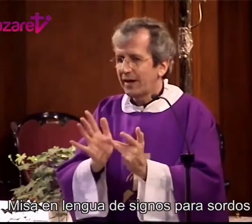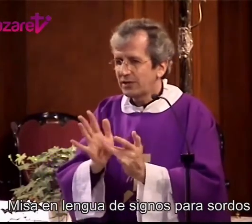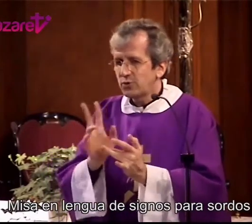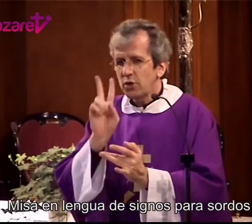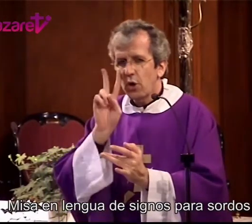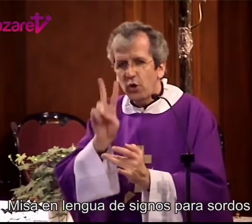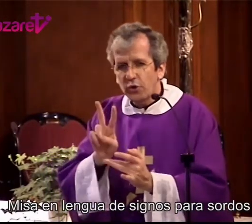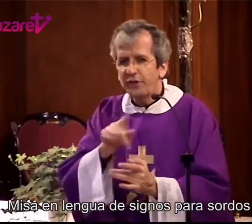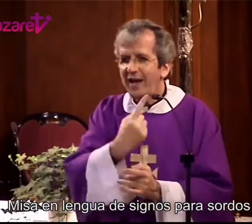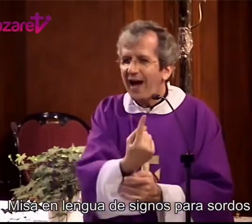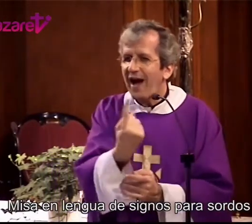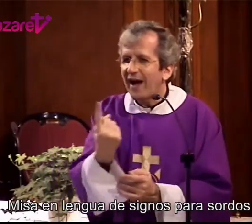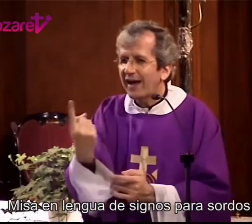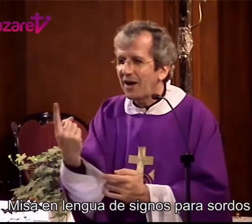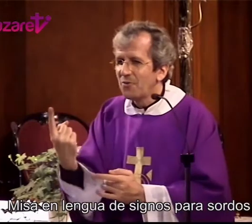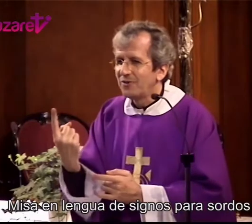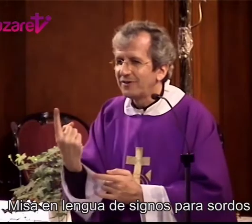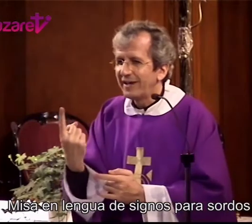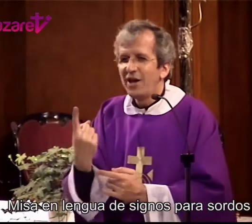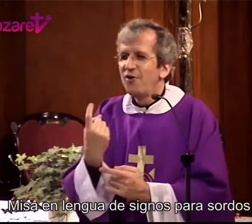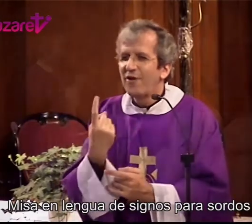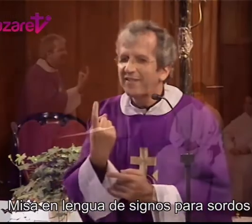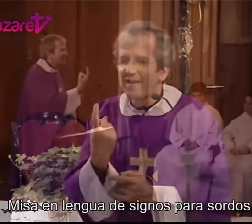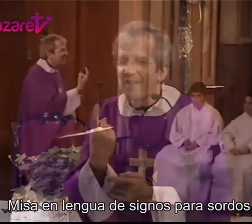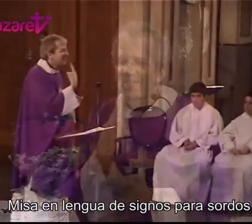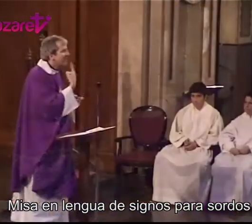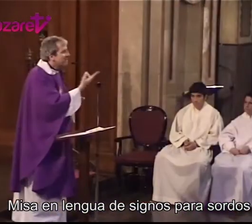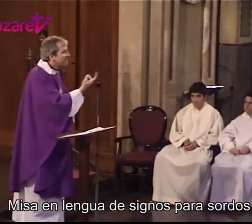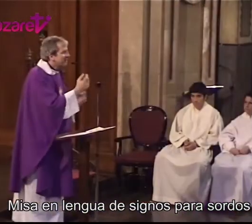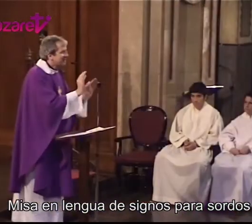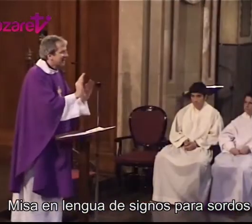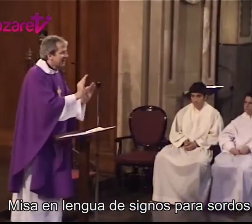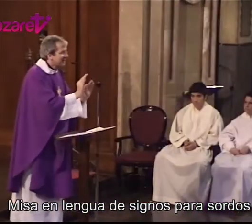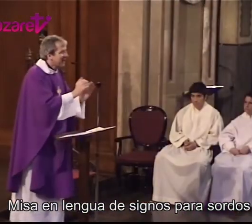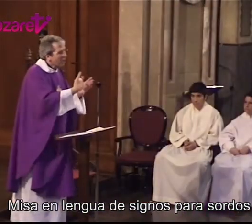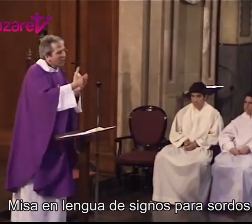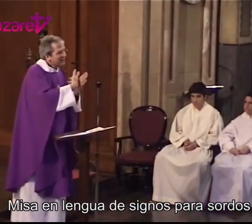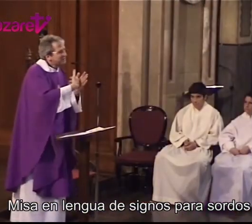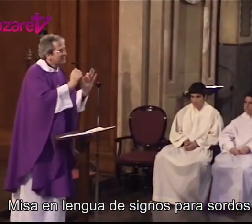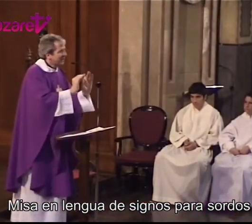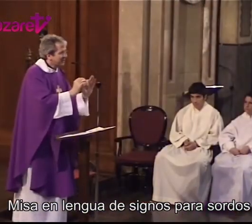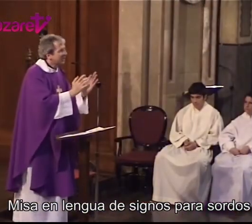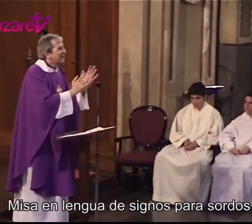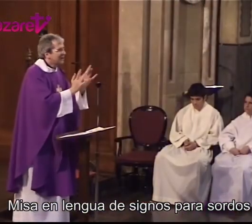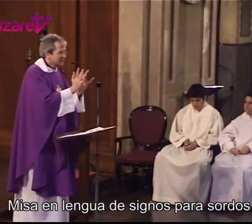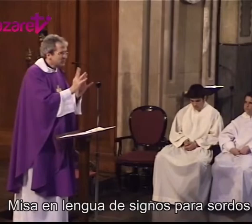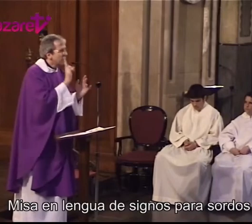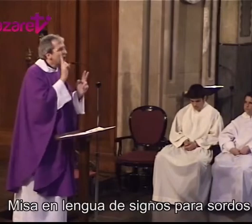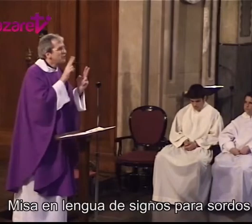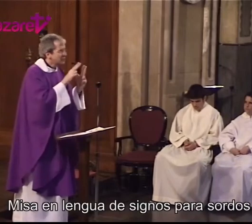Jesús conocía a cada uno. No hacía falta preguntar nada o que le explicaran nada. Jesús nos